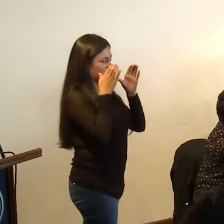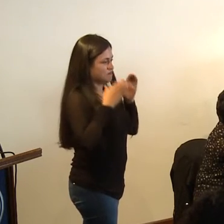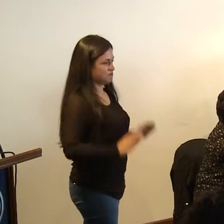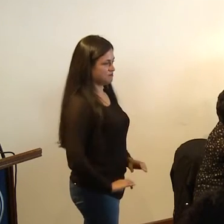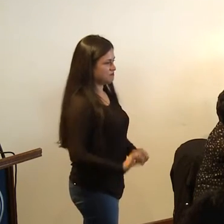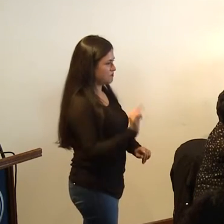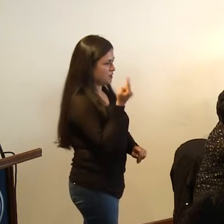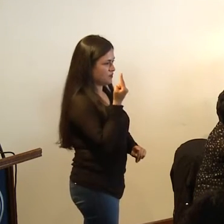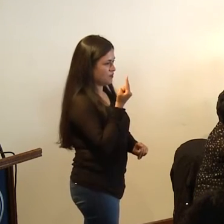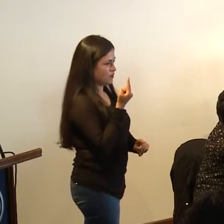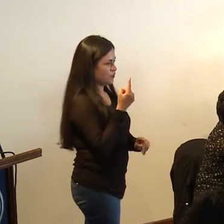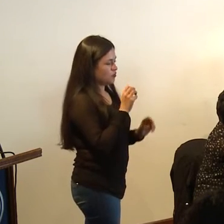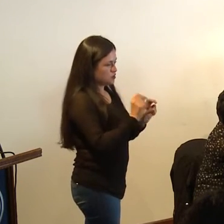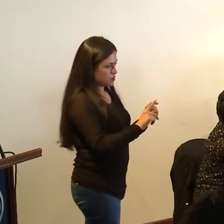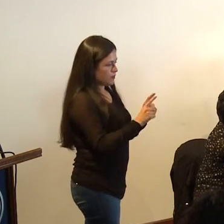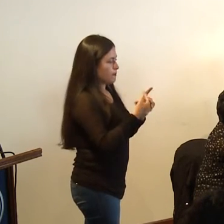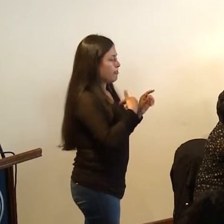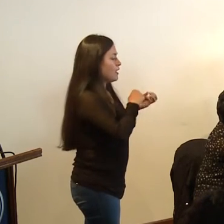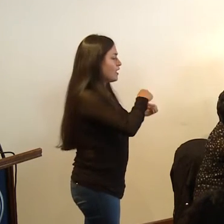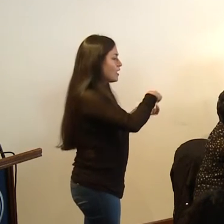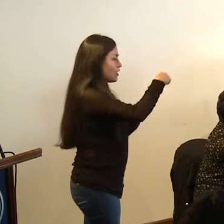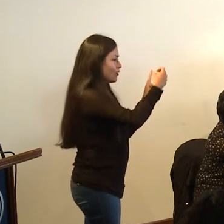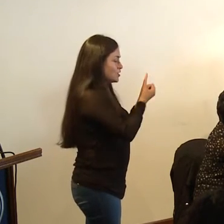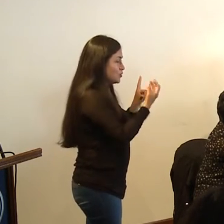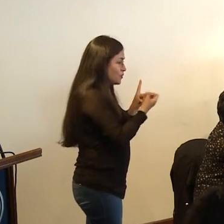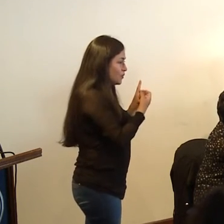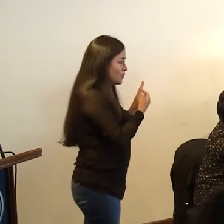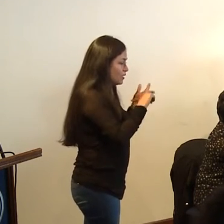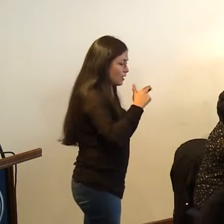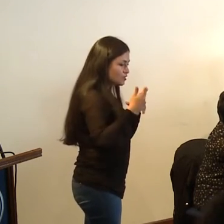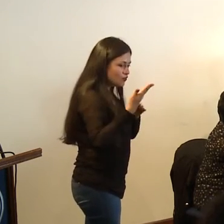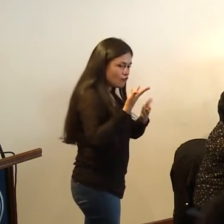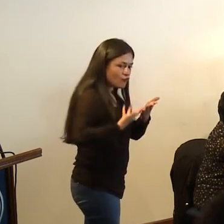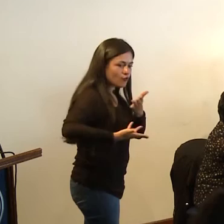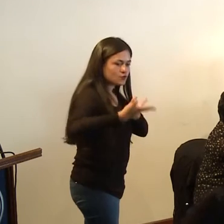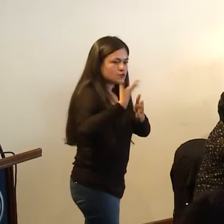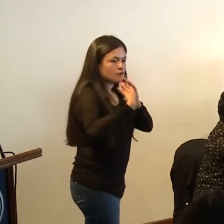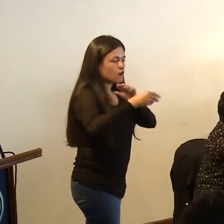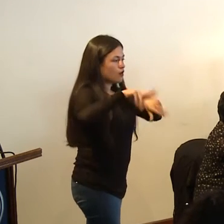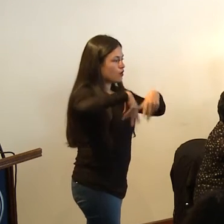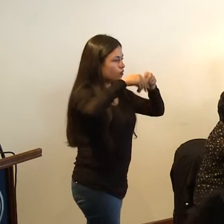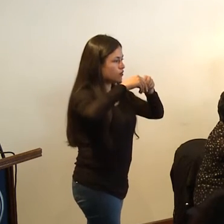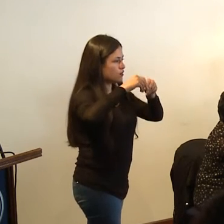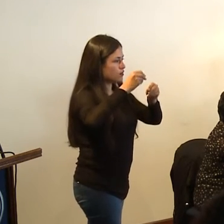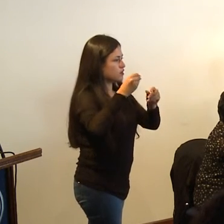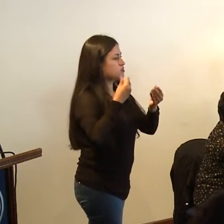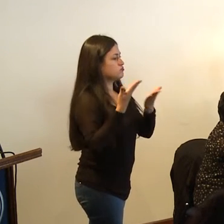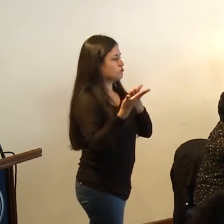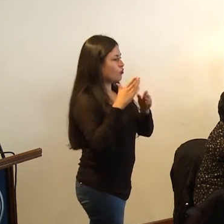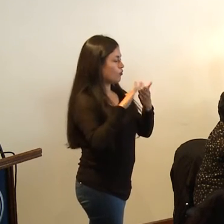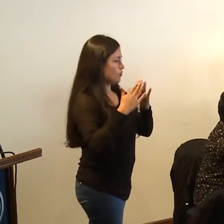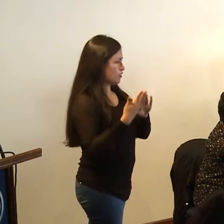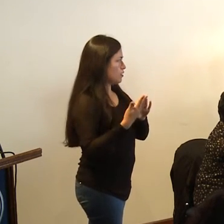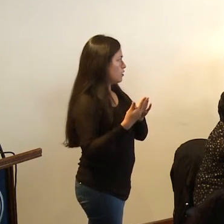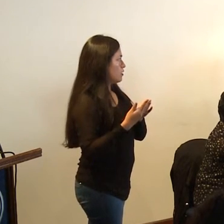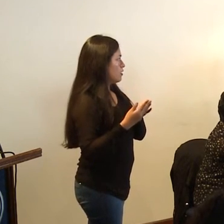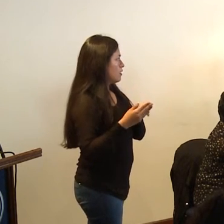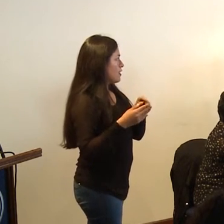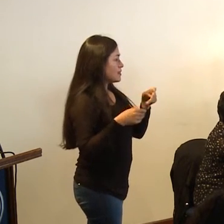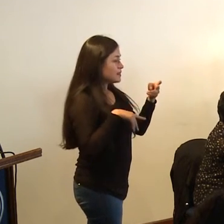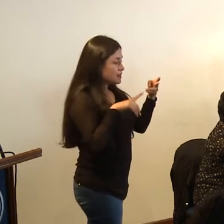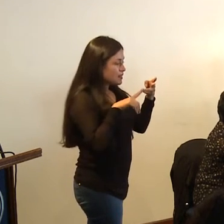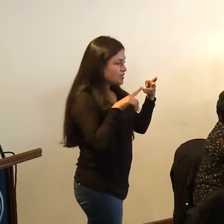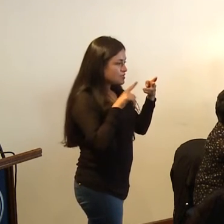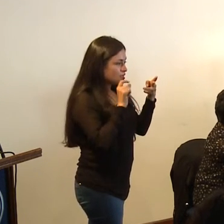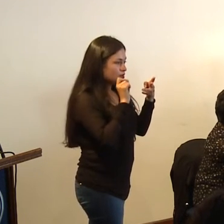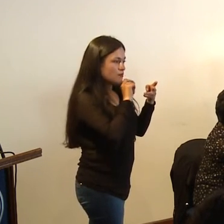acumulado que tenemos tanto en la educación popular como de estos sentidos emergentes de la educación comunitaria nos da, tercer punto, muchas